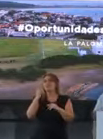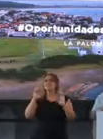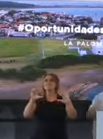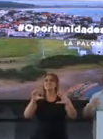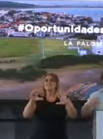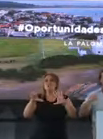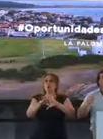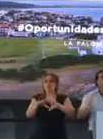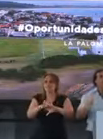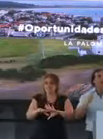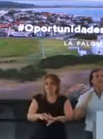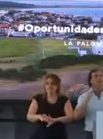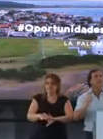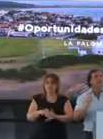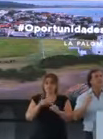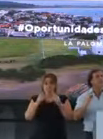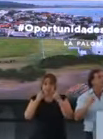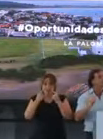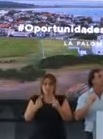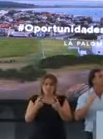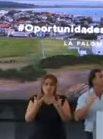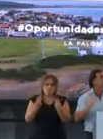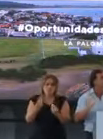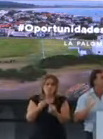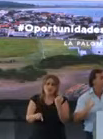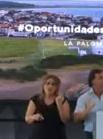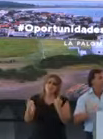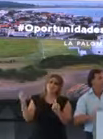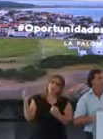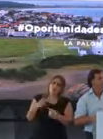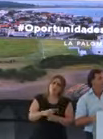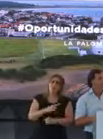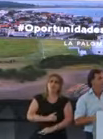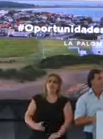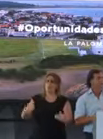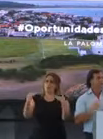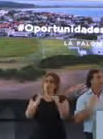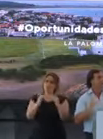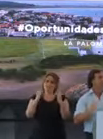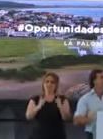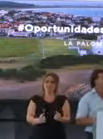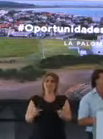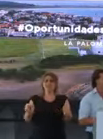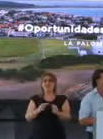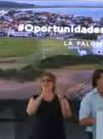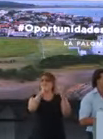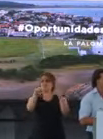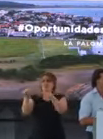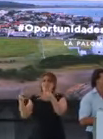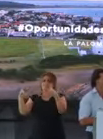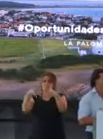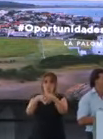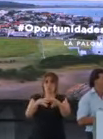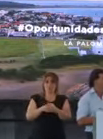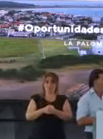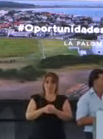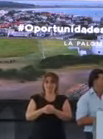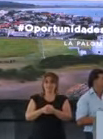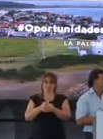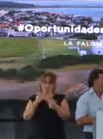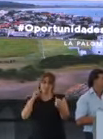Y le va a llamar la atención la cantidad de puntos en común que tenemos los distintos partidos que estamos en la